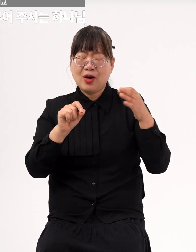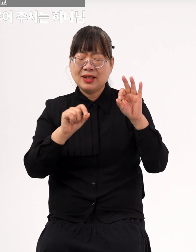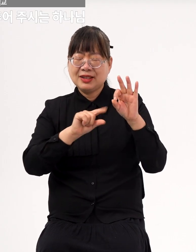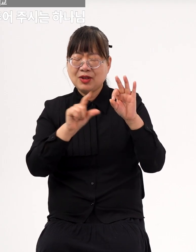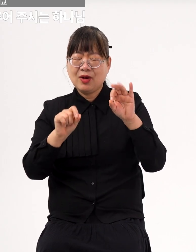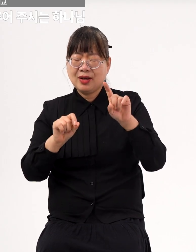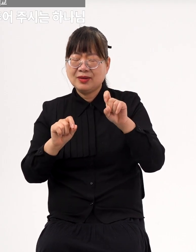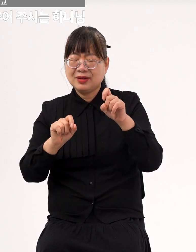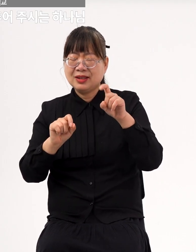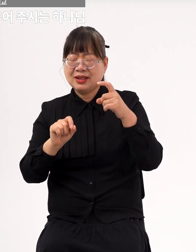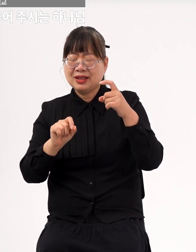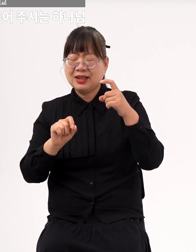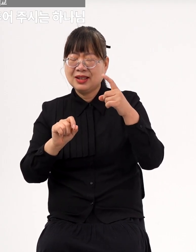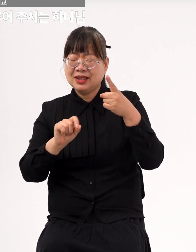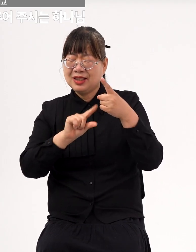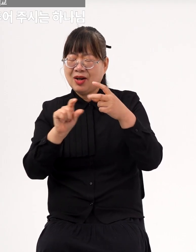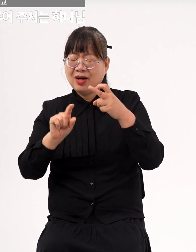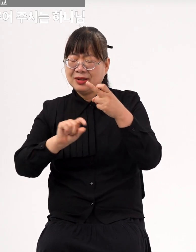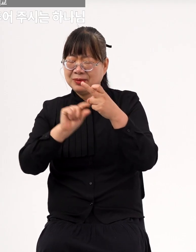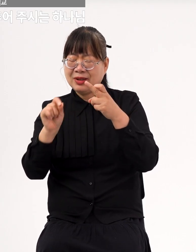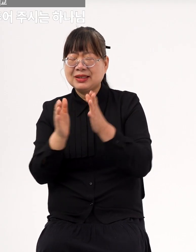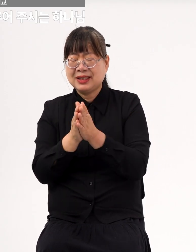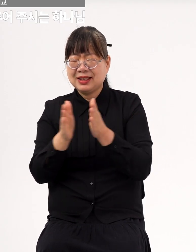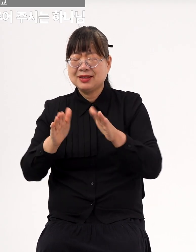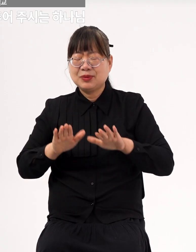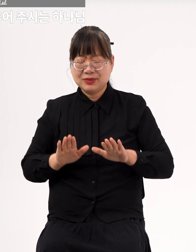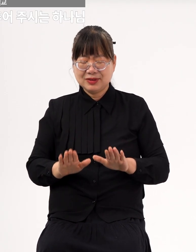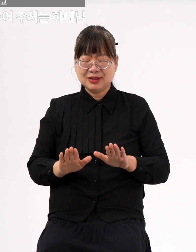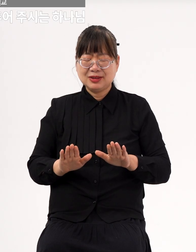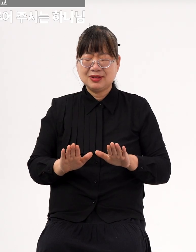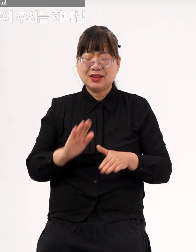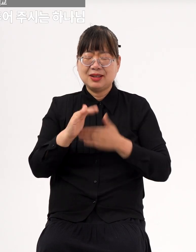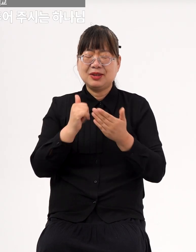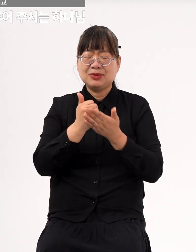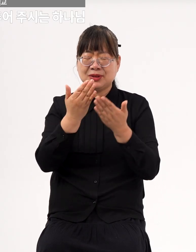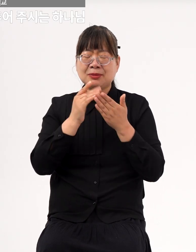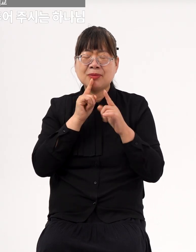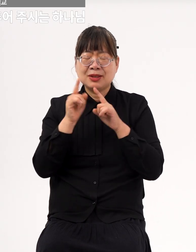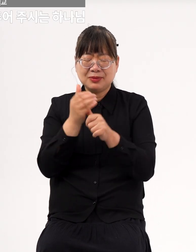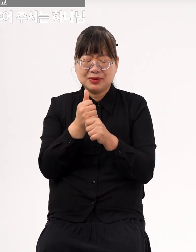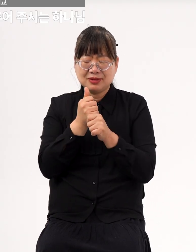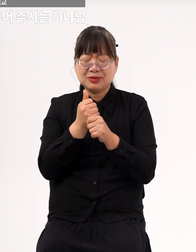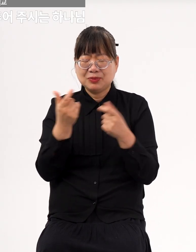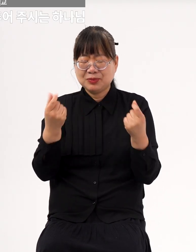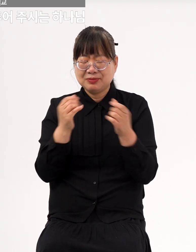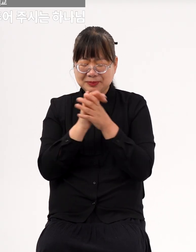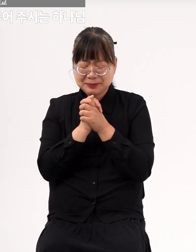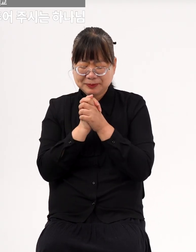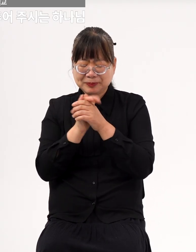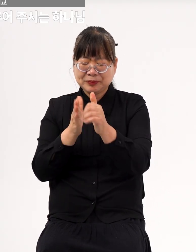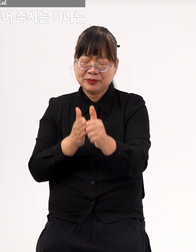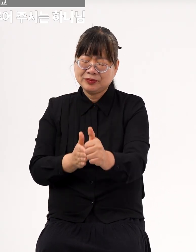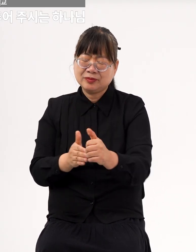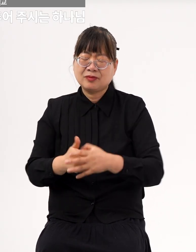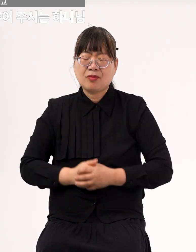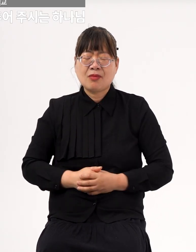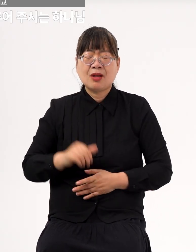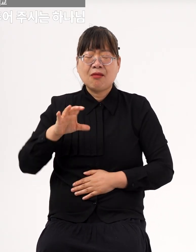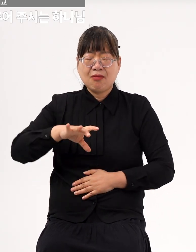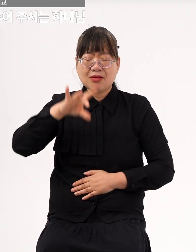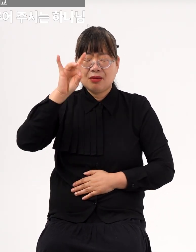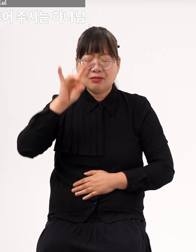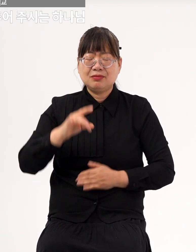교차로에 서서 오늘 주신 말씀을 붙잡고 이렇게 기도합시다.